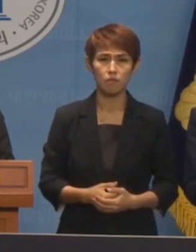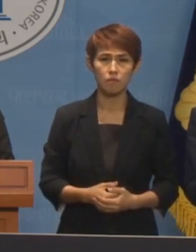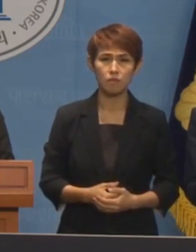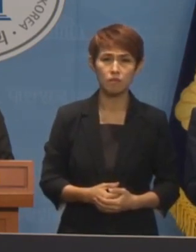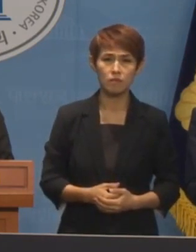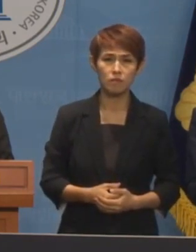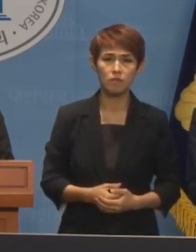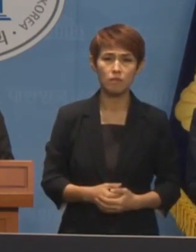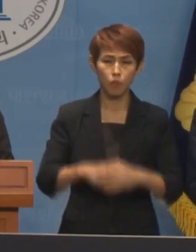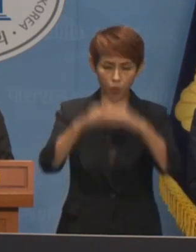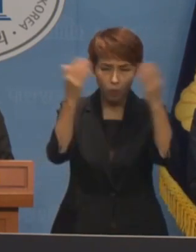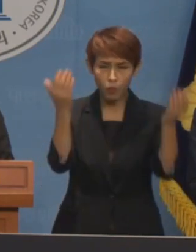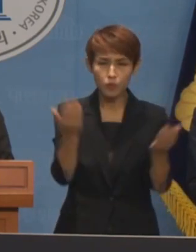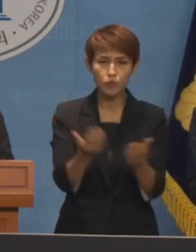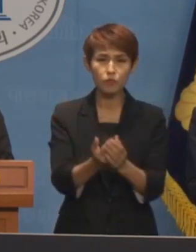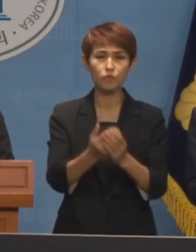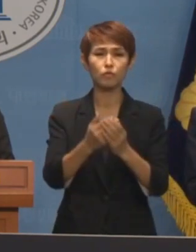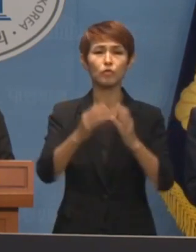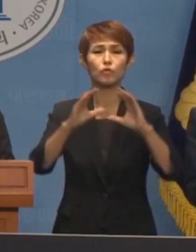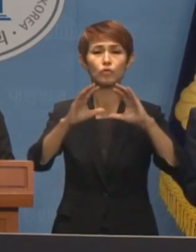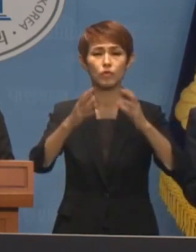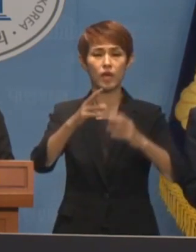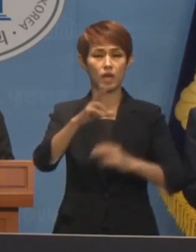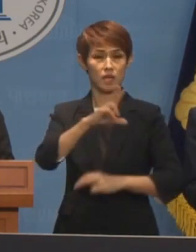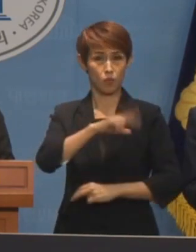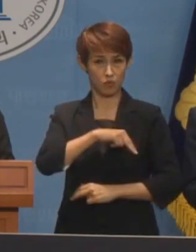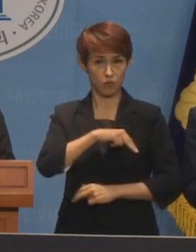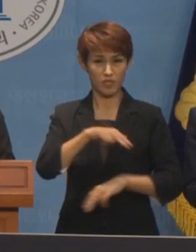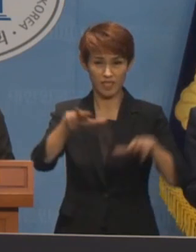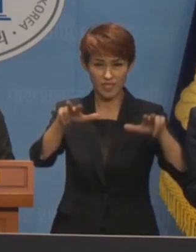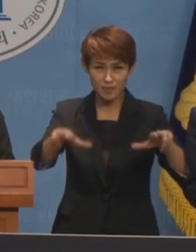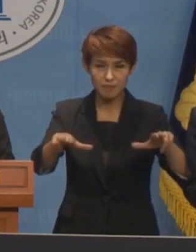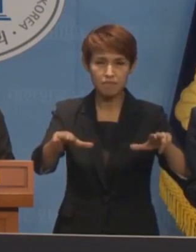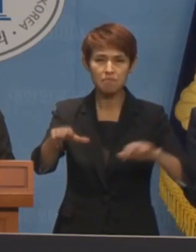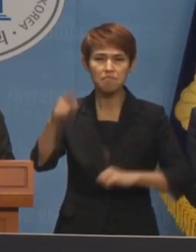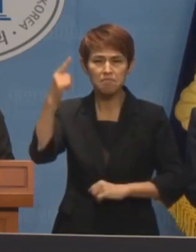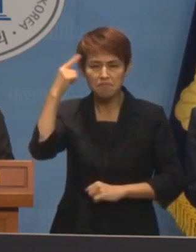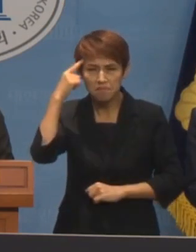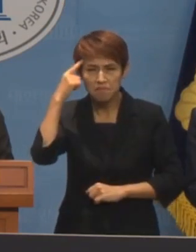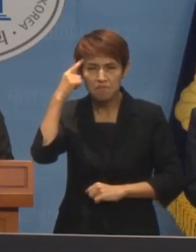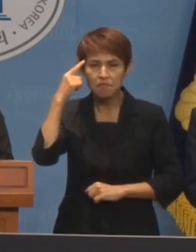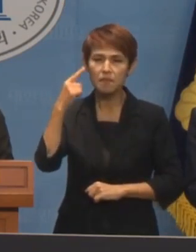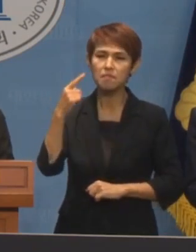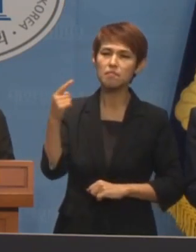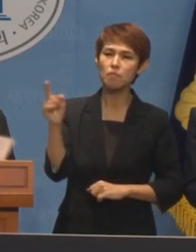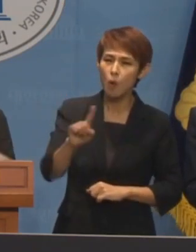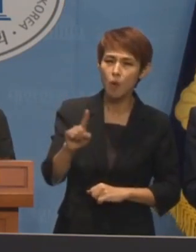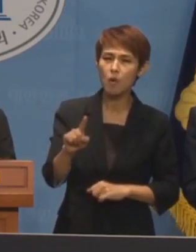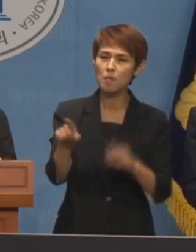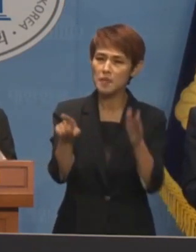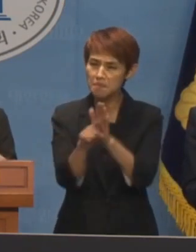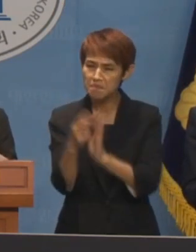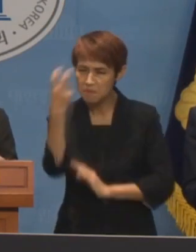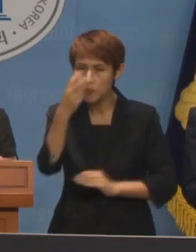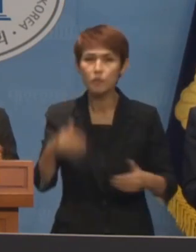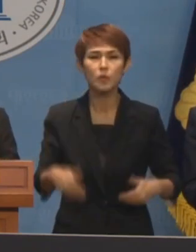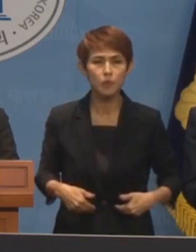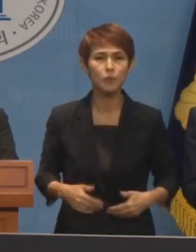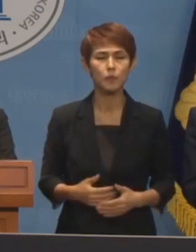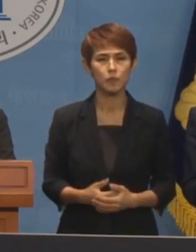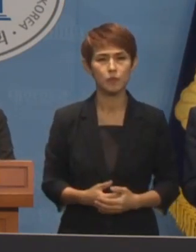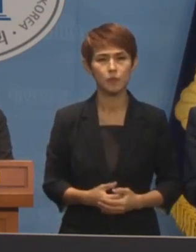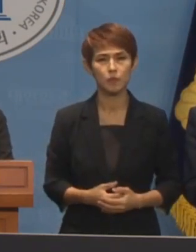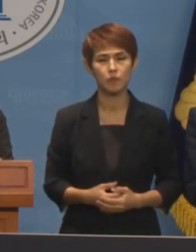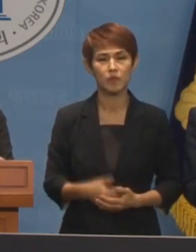수준이라면 모든 국회의원들도 지금 즉시 사상, 신앙 검열을 받아야 할 것이다.